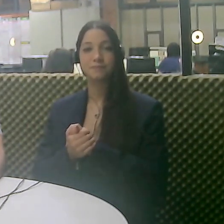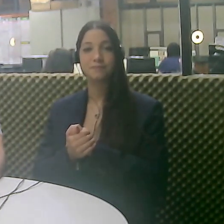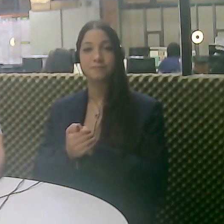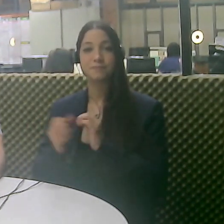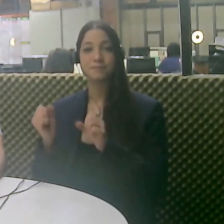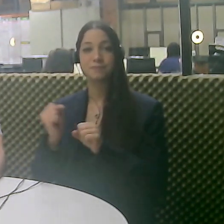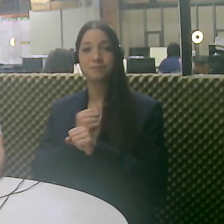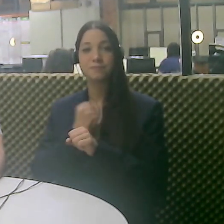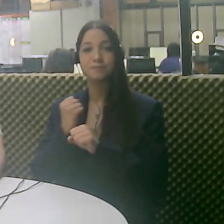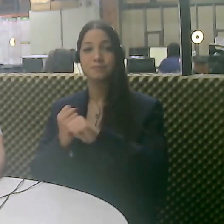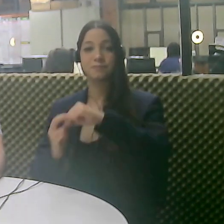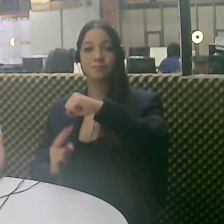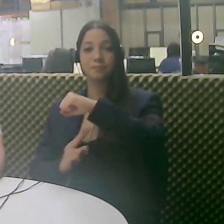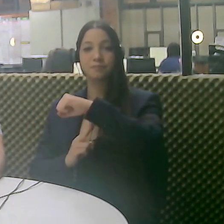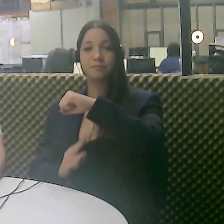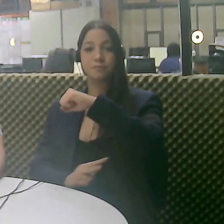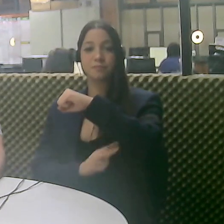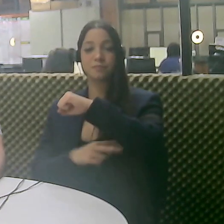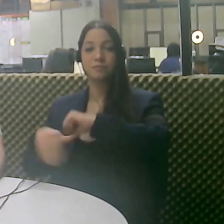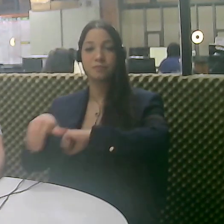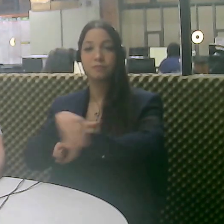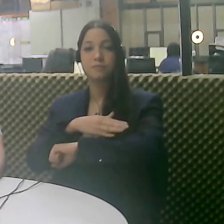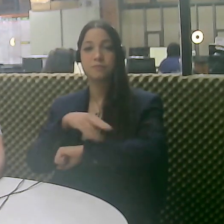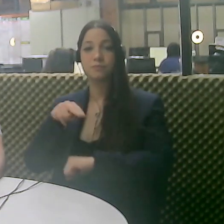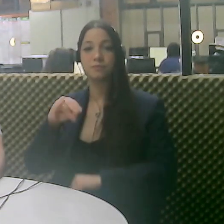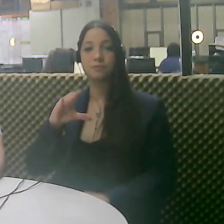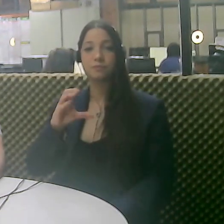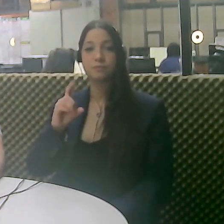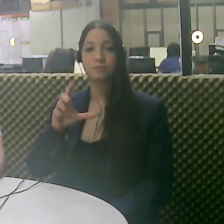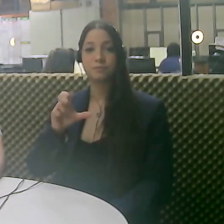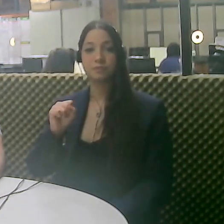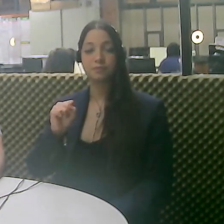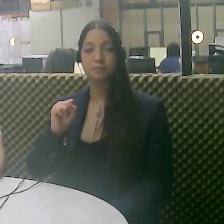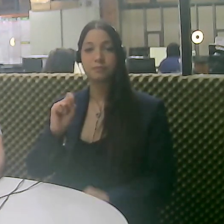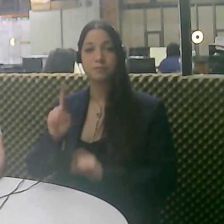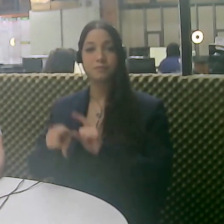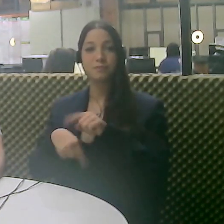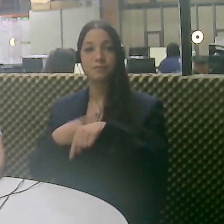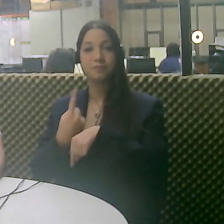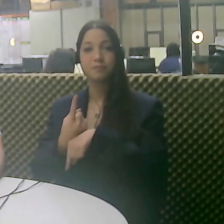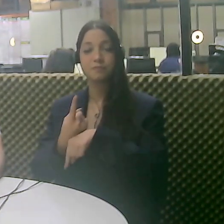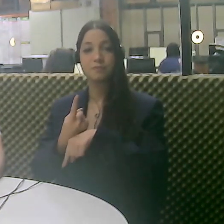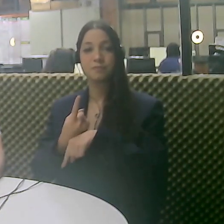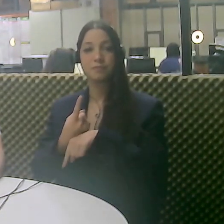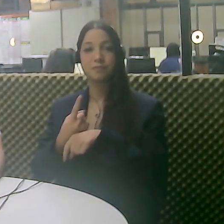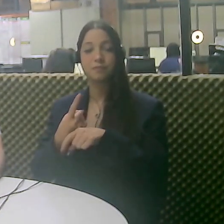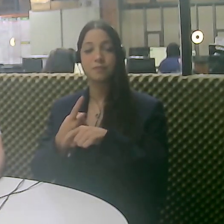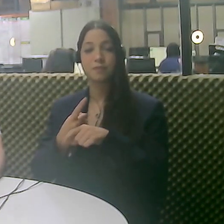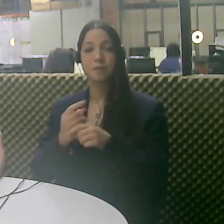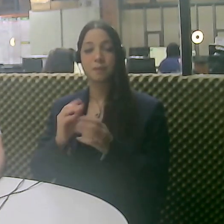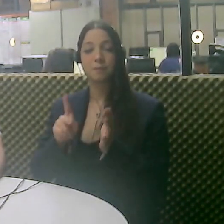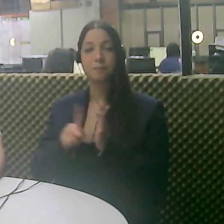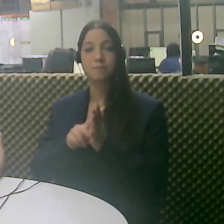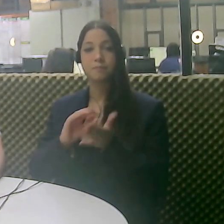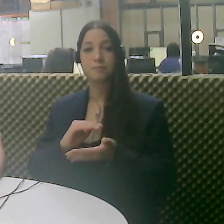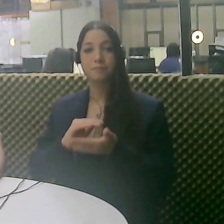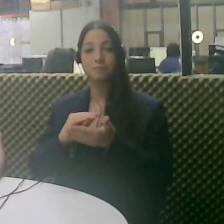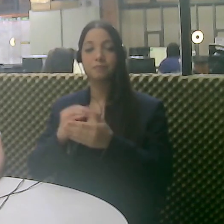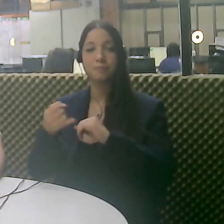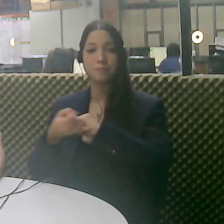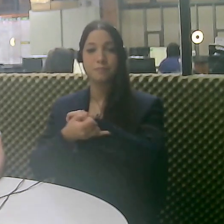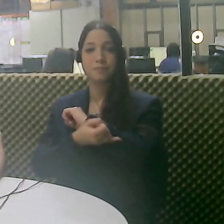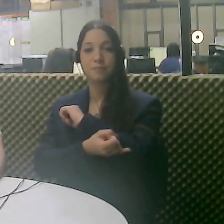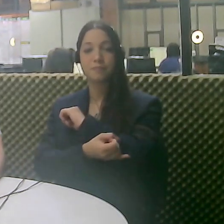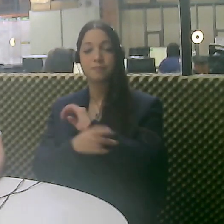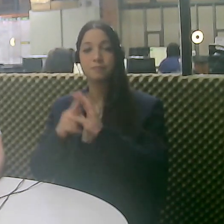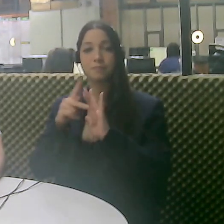As obras do viaduto sobre a Avenida Nicomedes Alves dos Santos seguem avançando. Parte do pacote de infraestrutura do programa